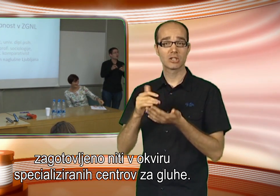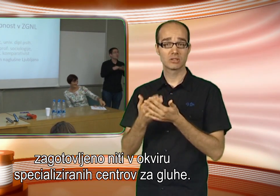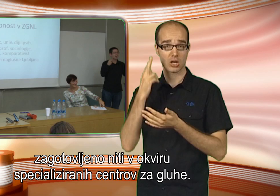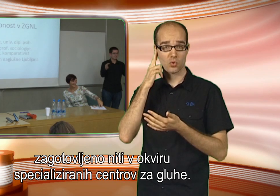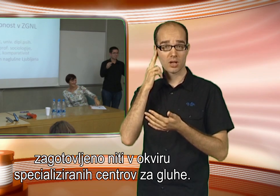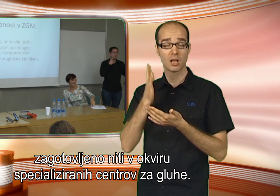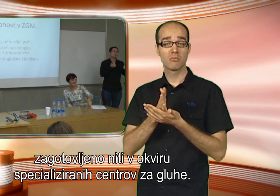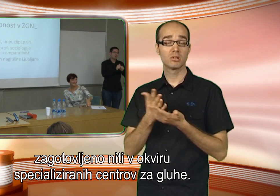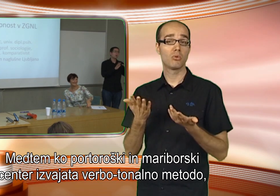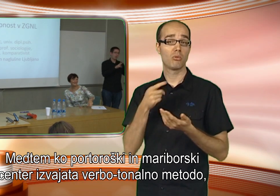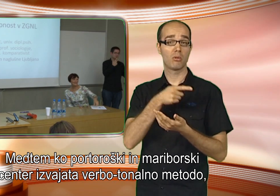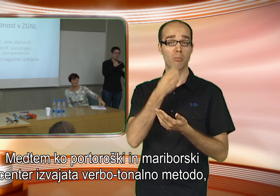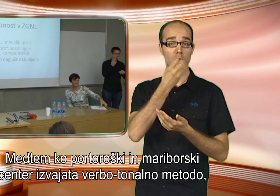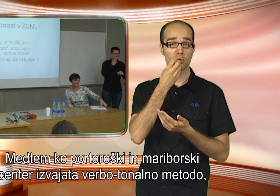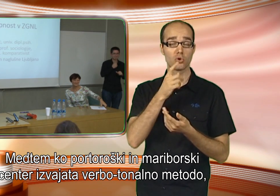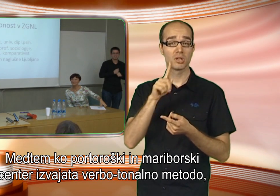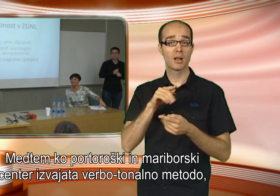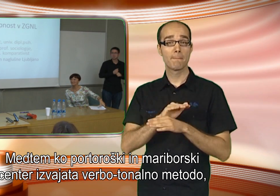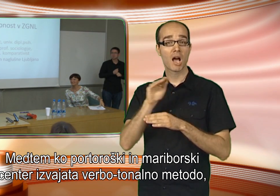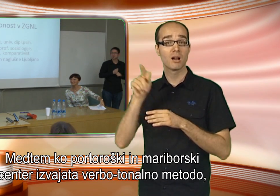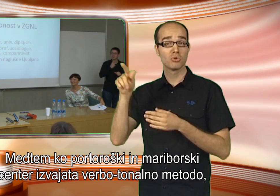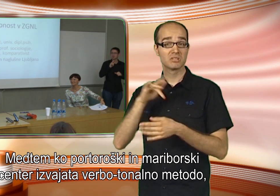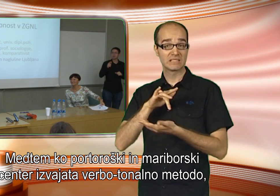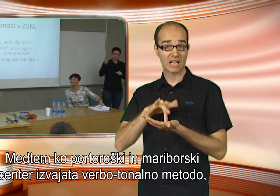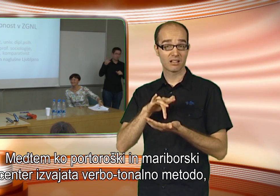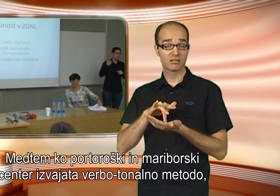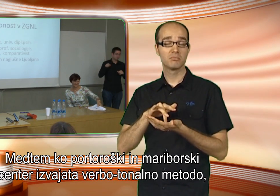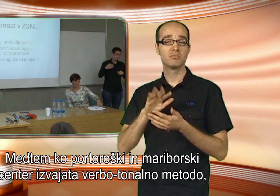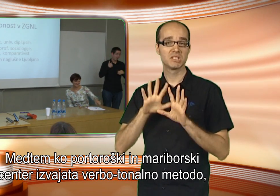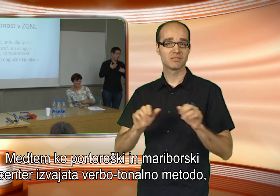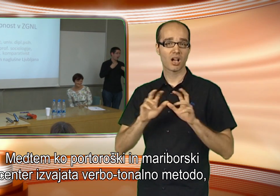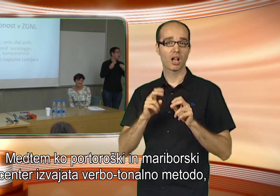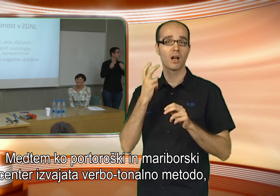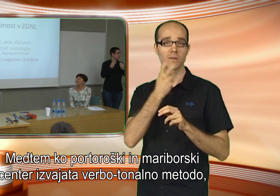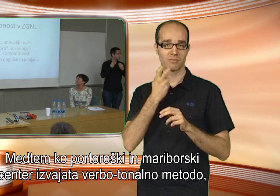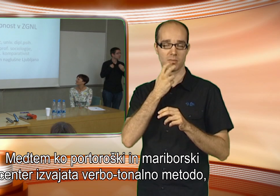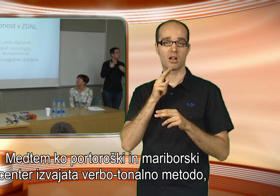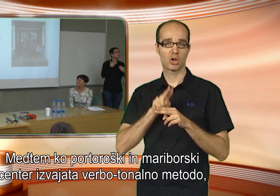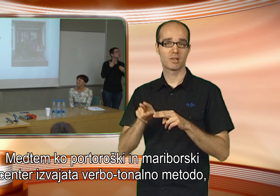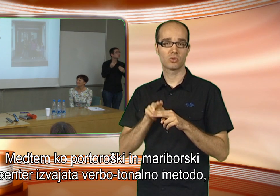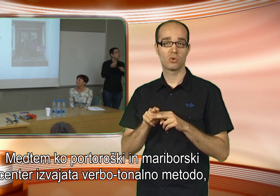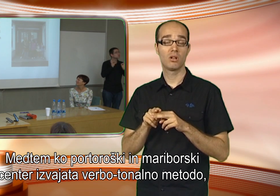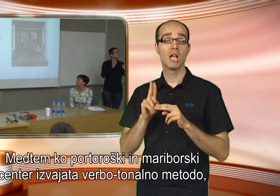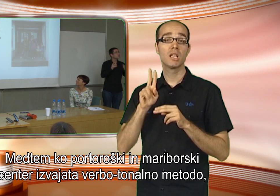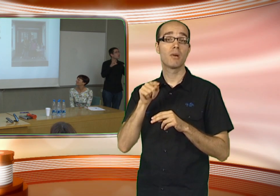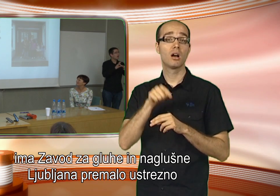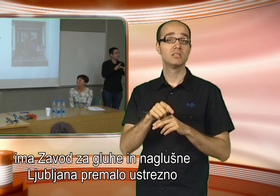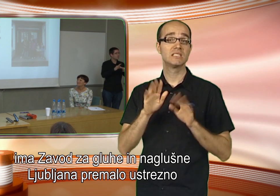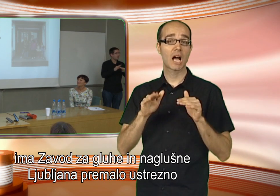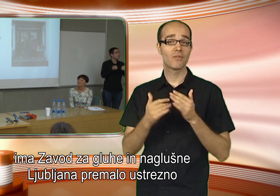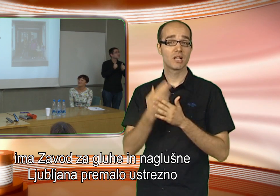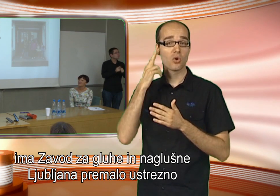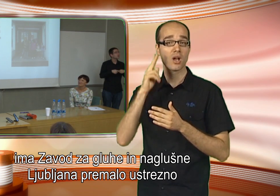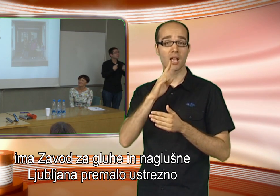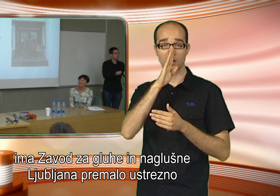gluhe. Medtem ko portoroški in mariborski center izvajata verbotonalno metodo, ima Zavod